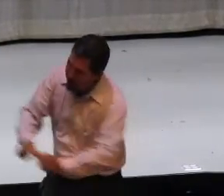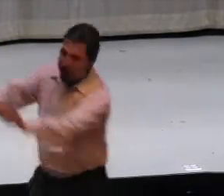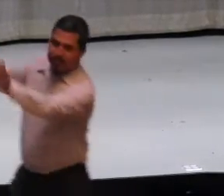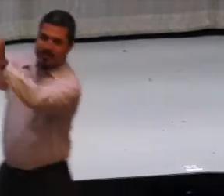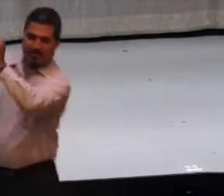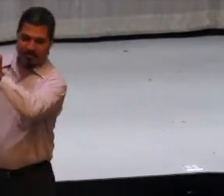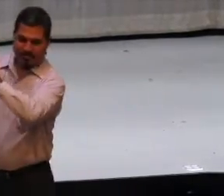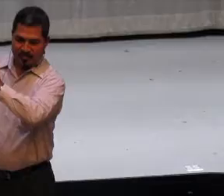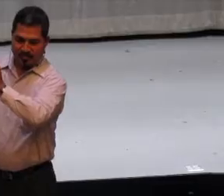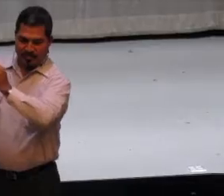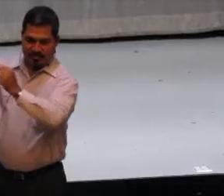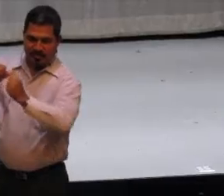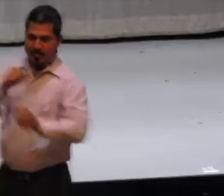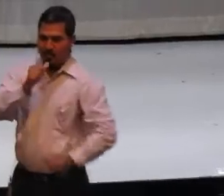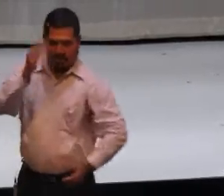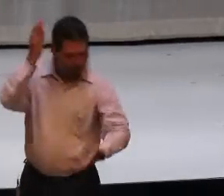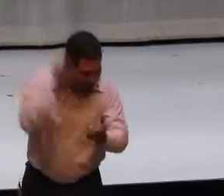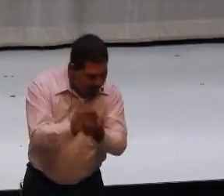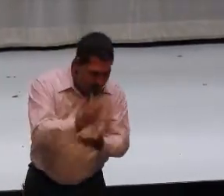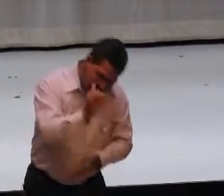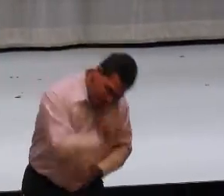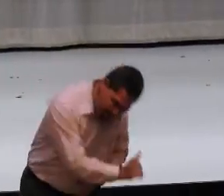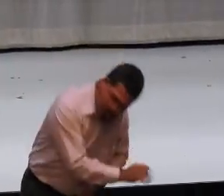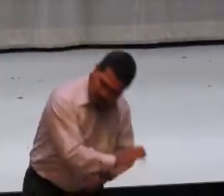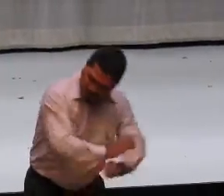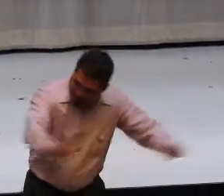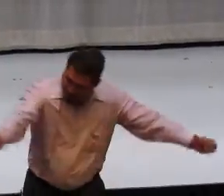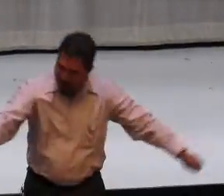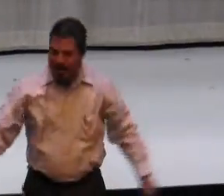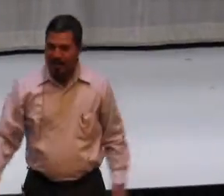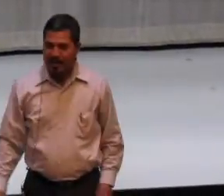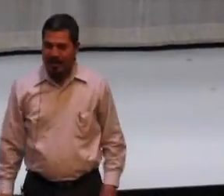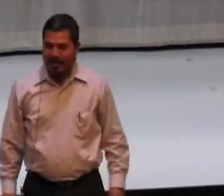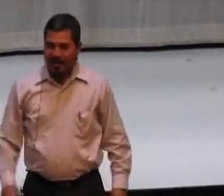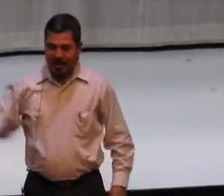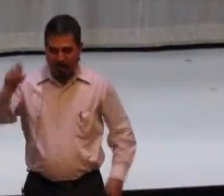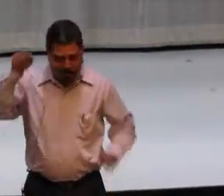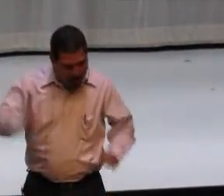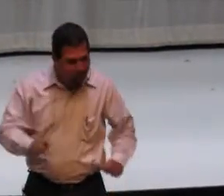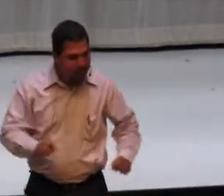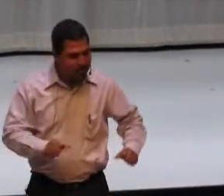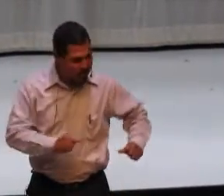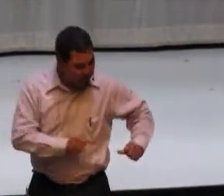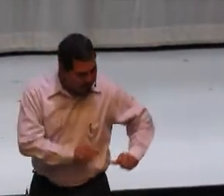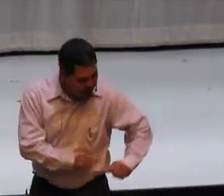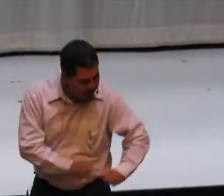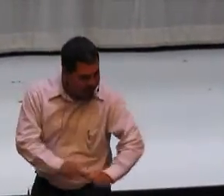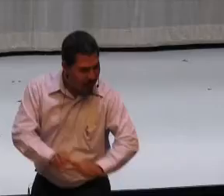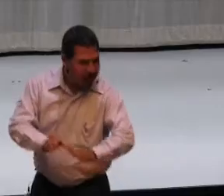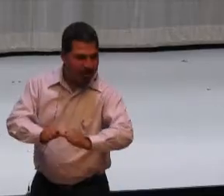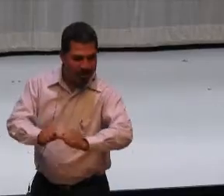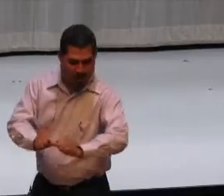Seguimos, no nos quedamos tirados para nada. Podemos